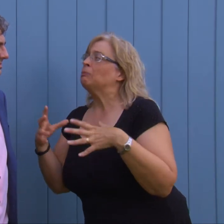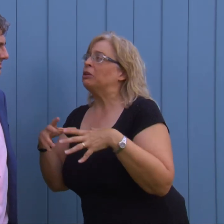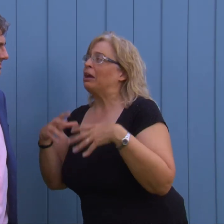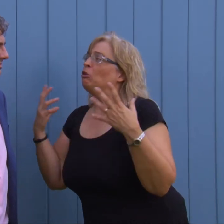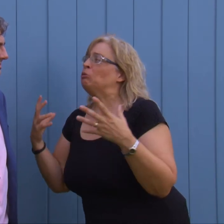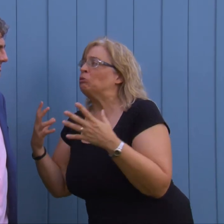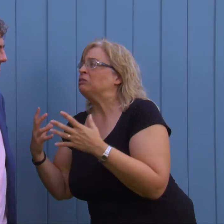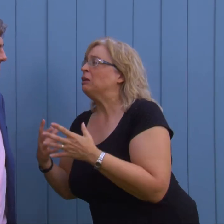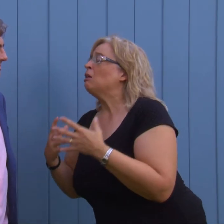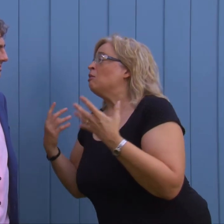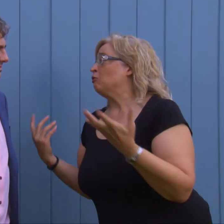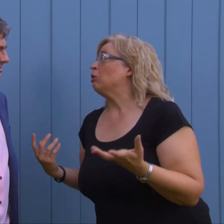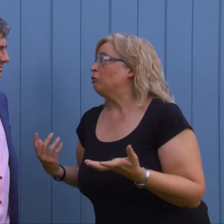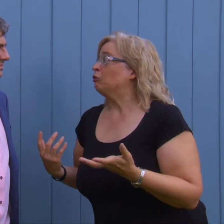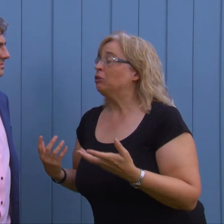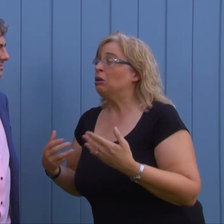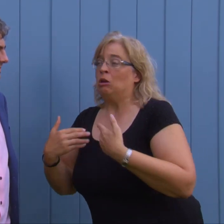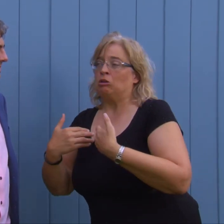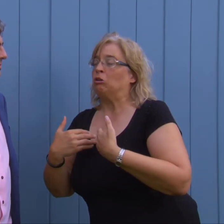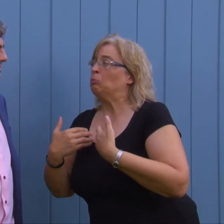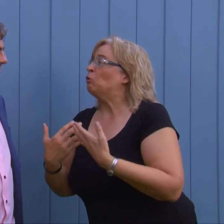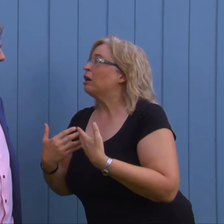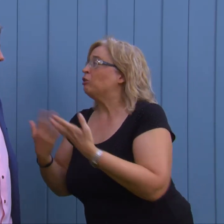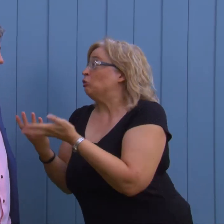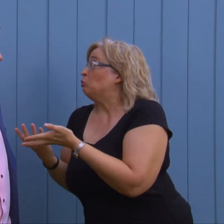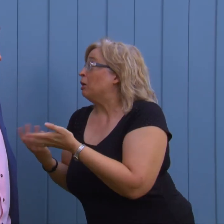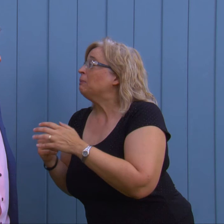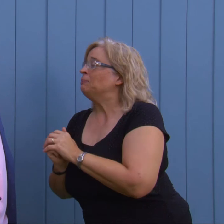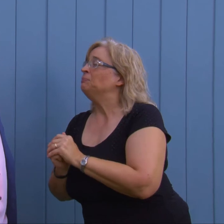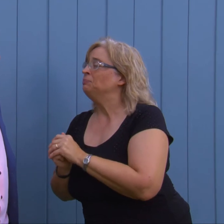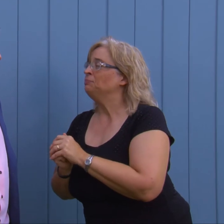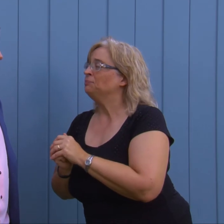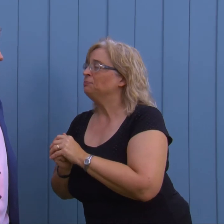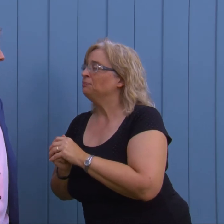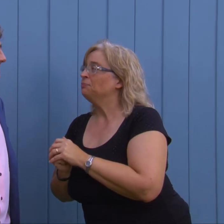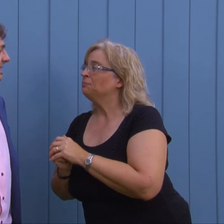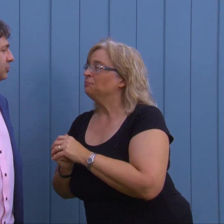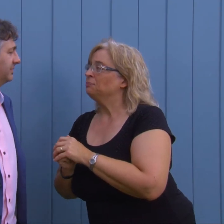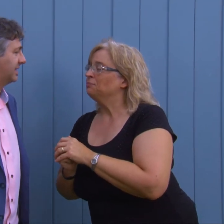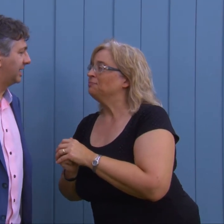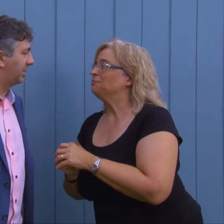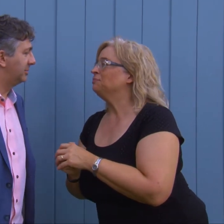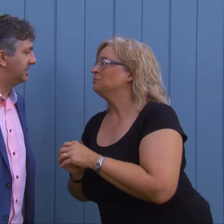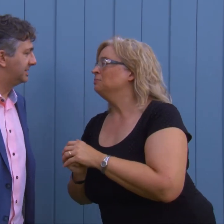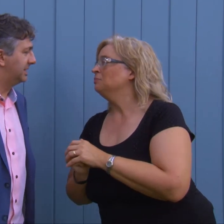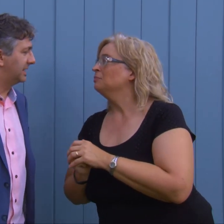de la communauté francophone que moi, que toi. Alors, ça reste à suivre cet après-midi, n'est-ce